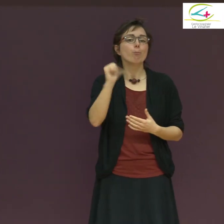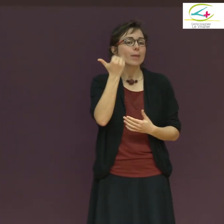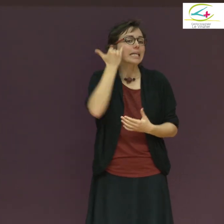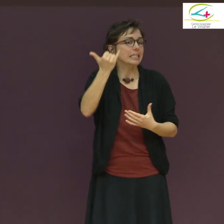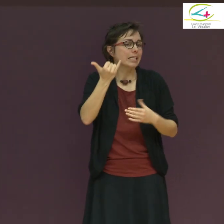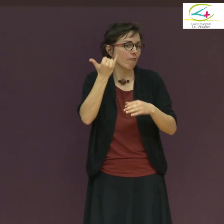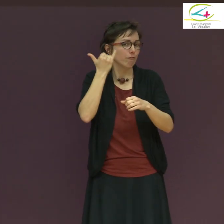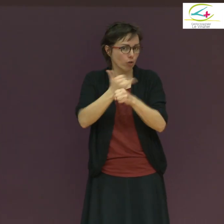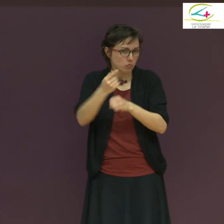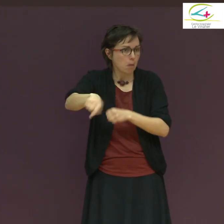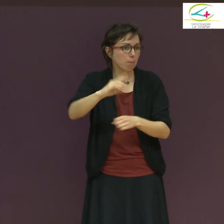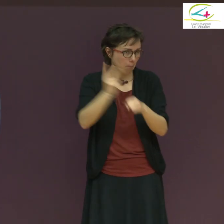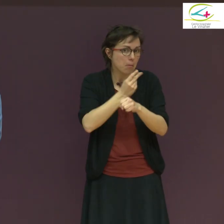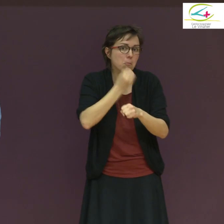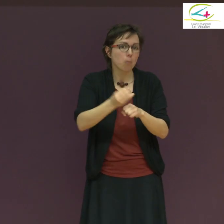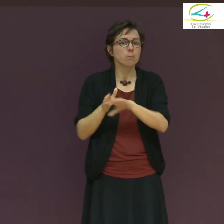Alors, se donner à mort est un choix.